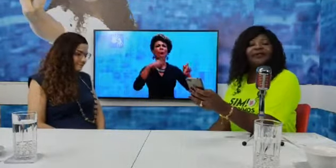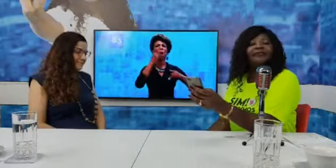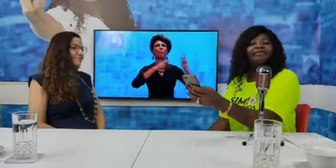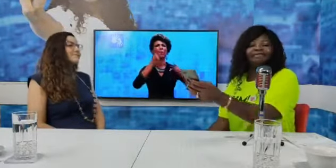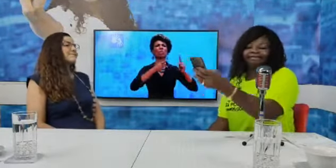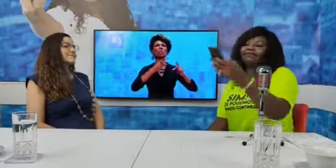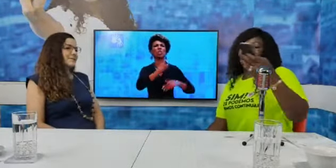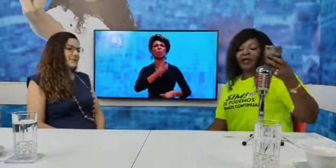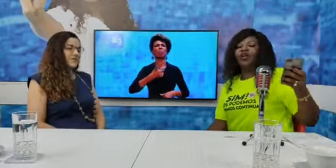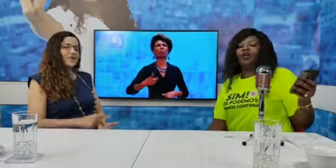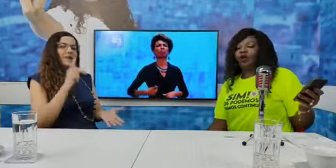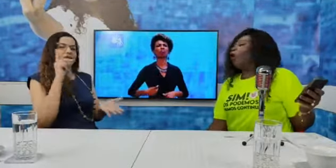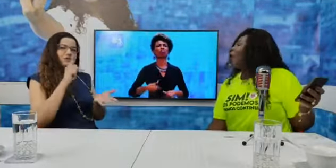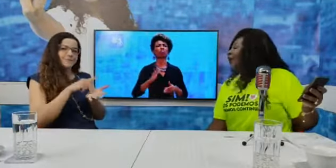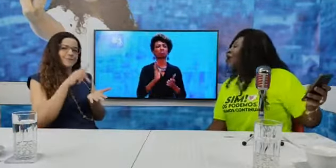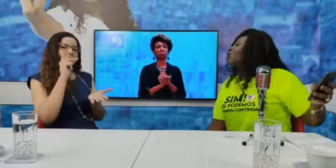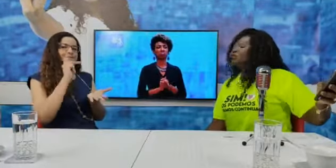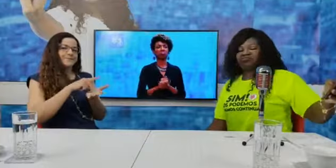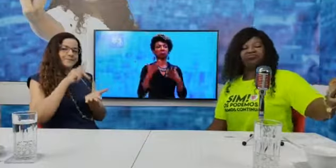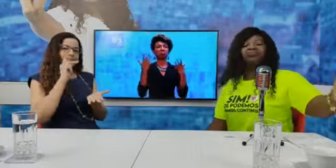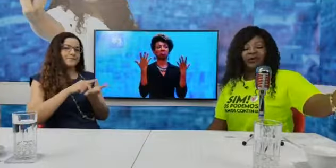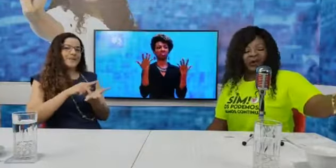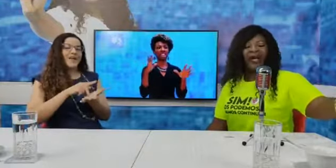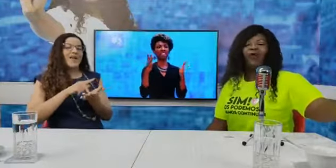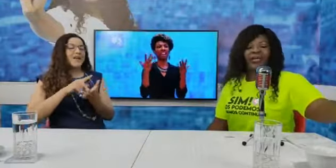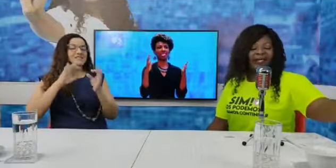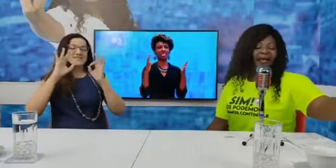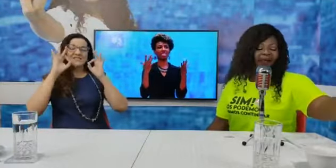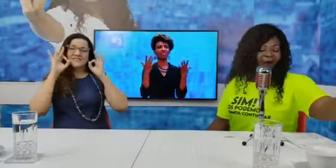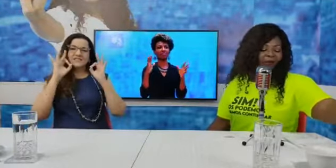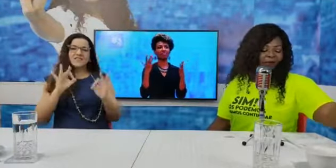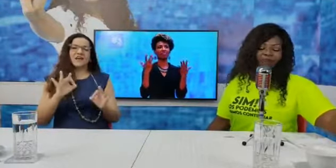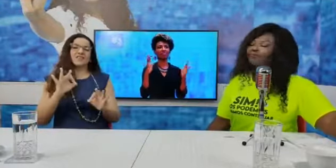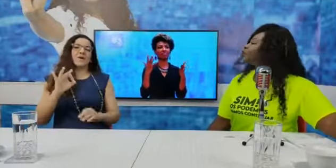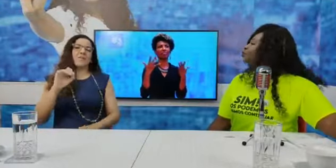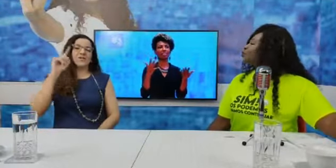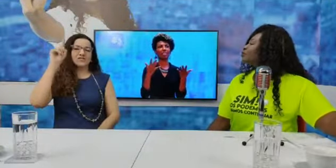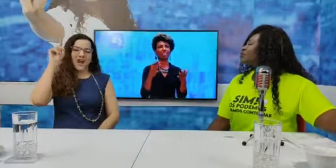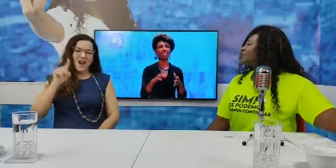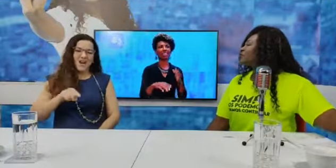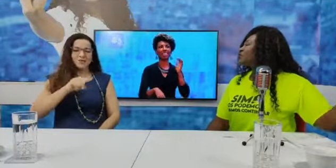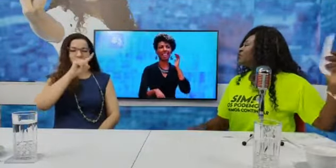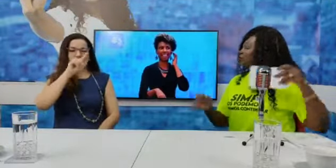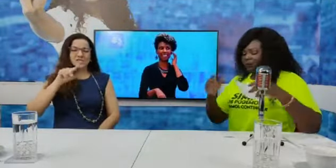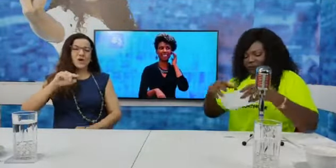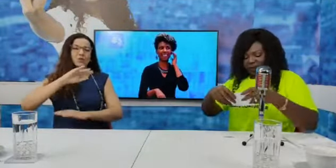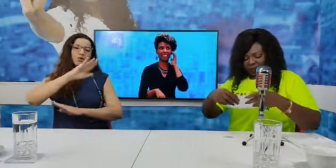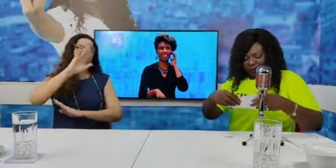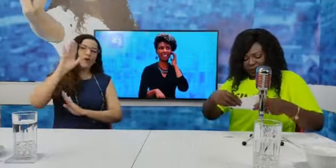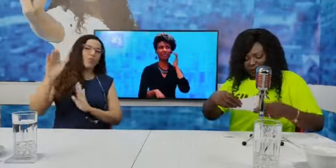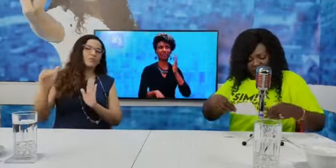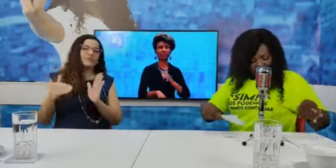públicas. Olha, olha o que é que ela falou. Tá certa.